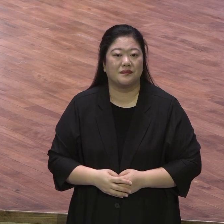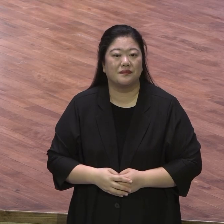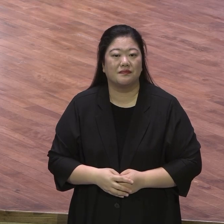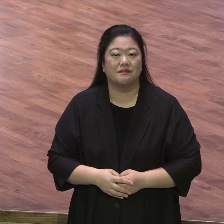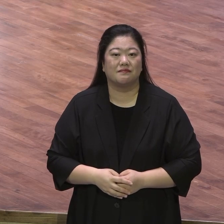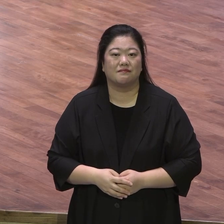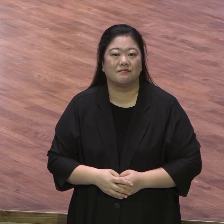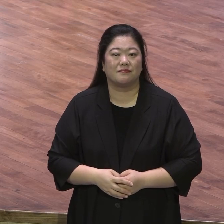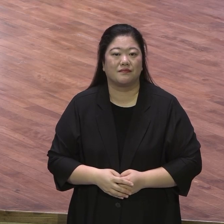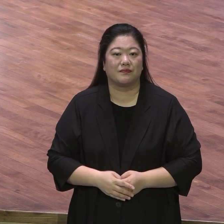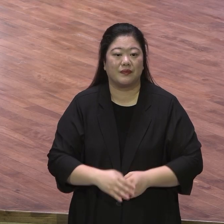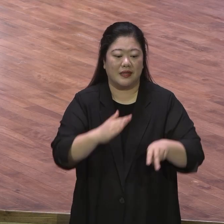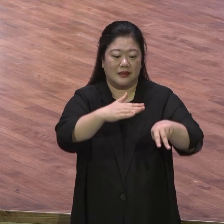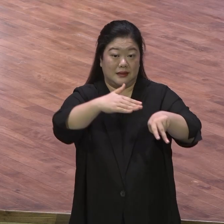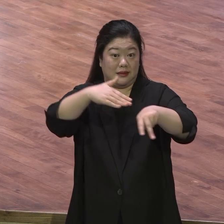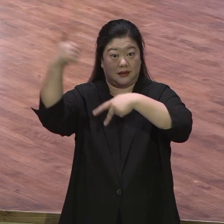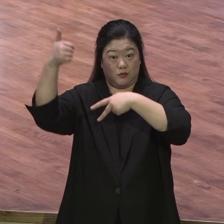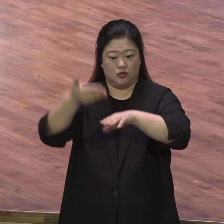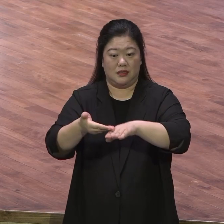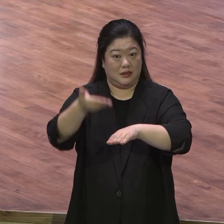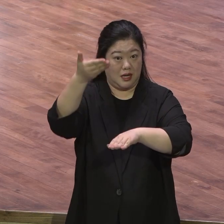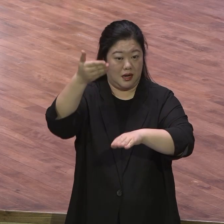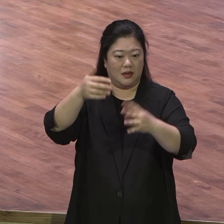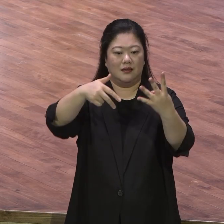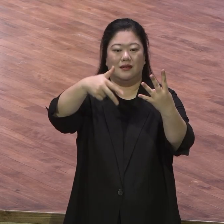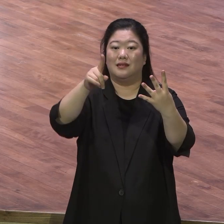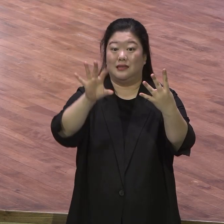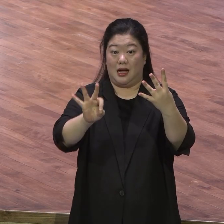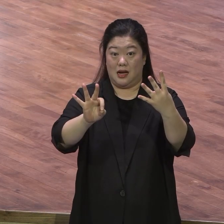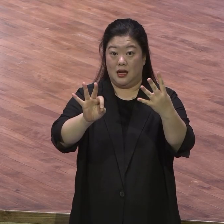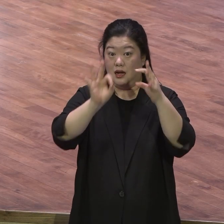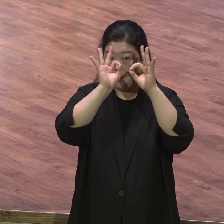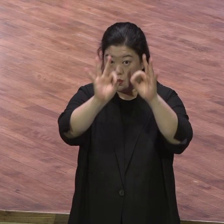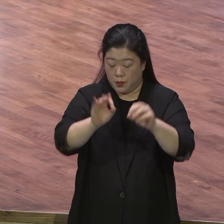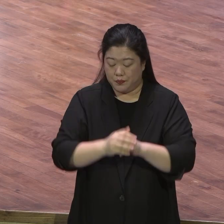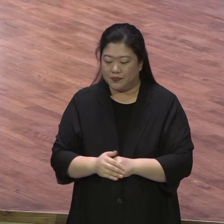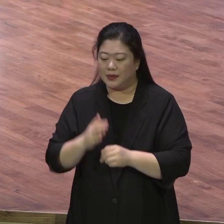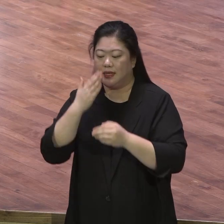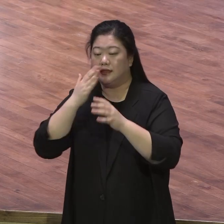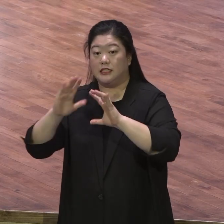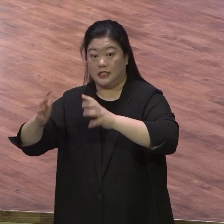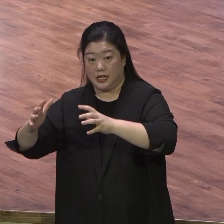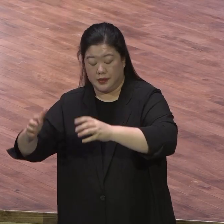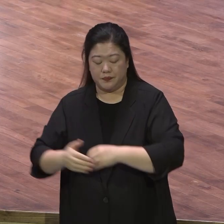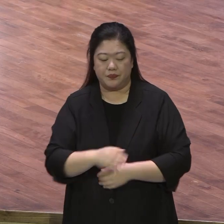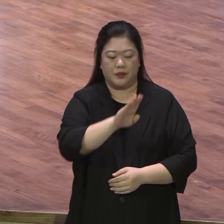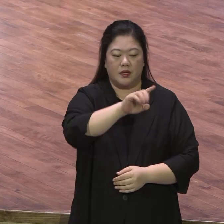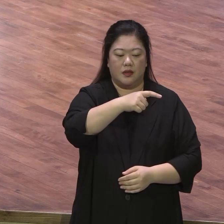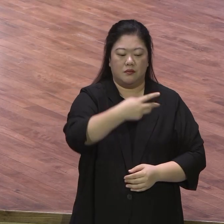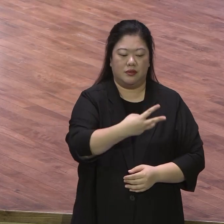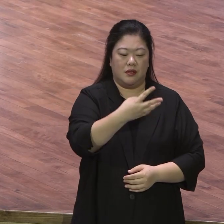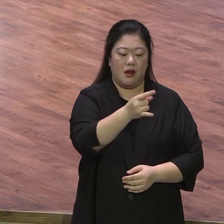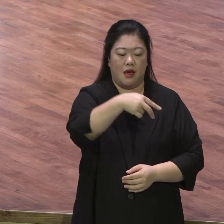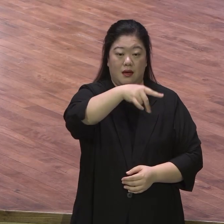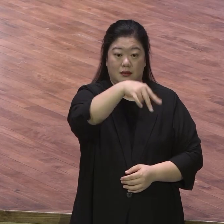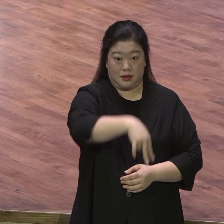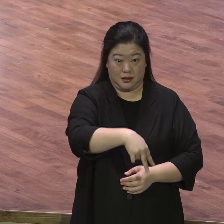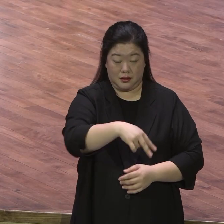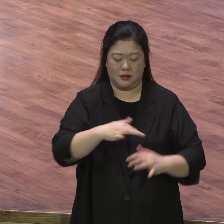삼열상 4장에 보면 이스라엘과 블레셋 전쟁이 나오는데 첫 번째 전투에서